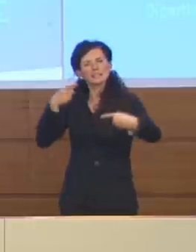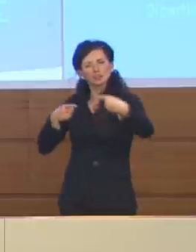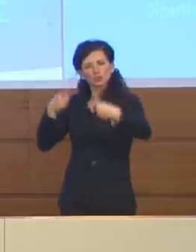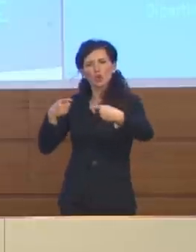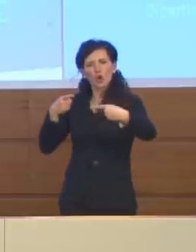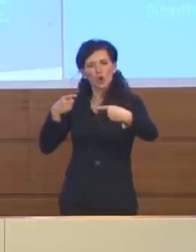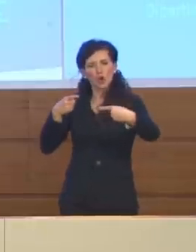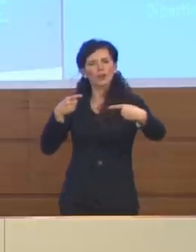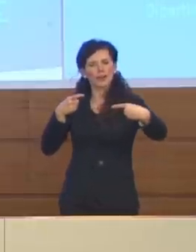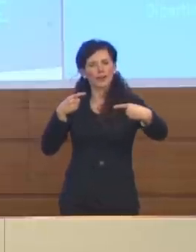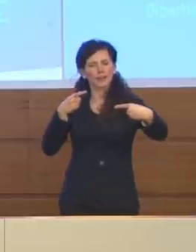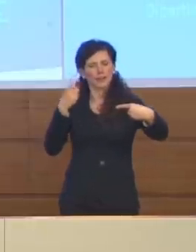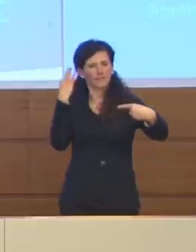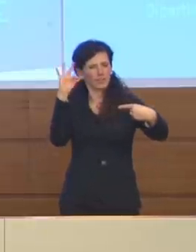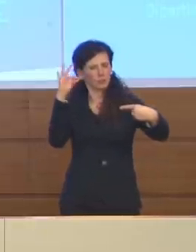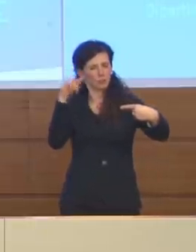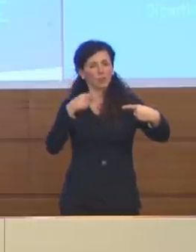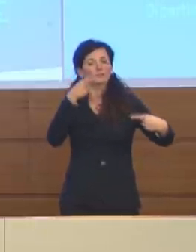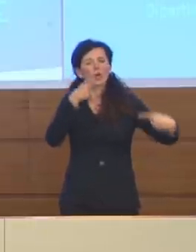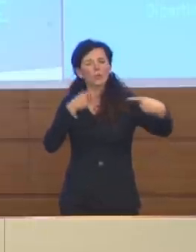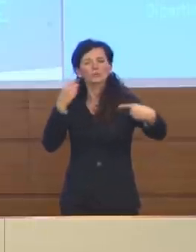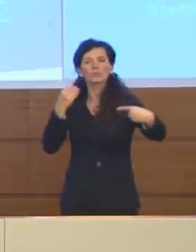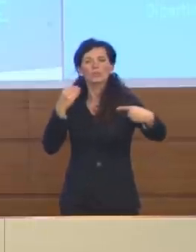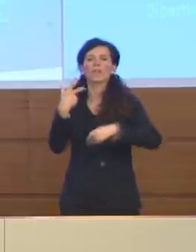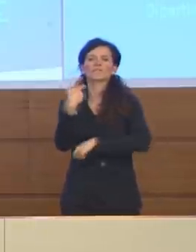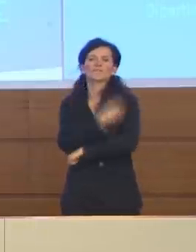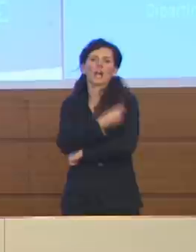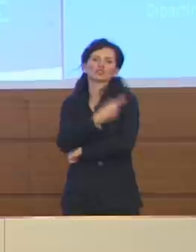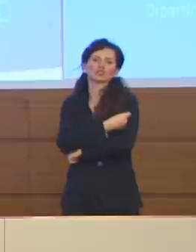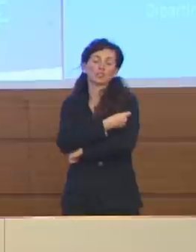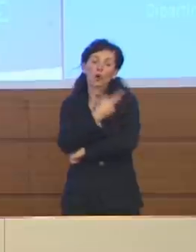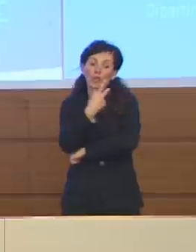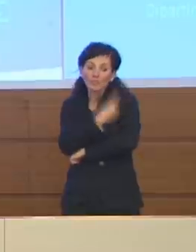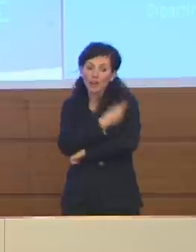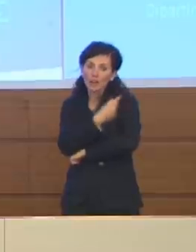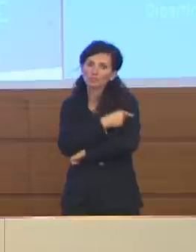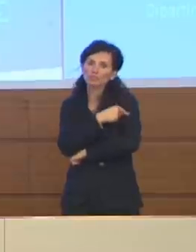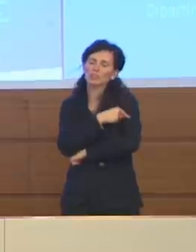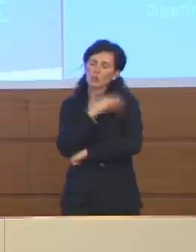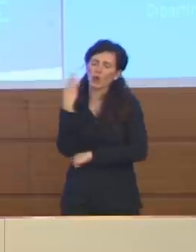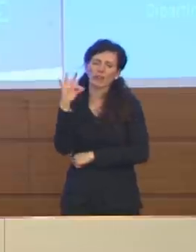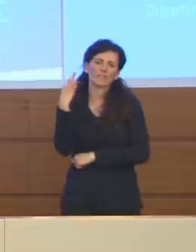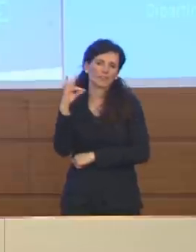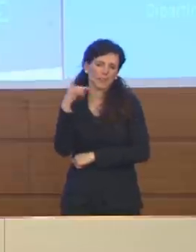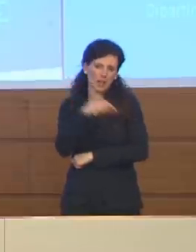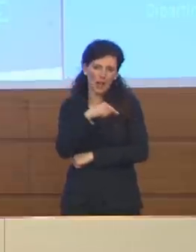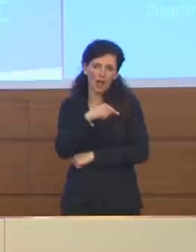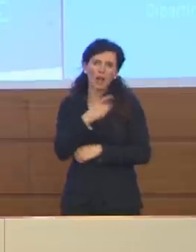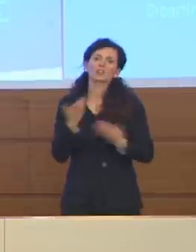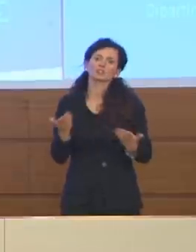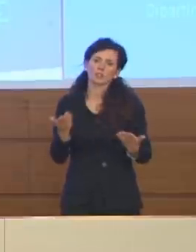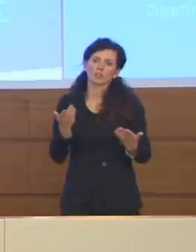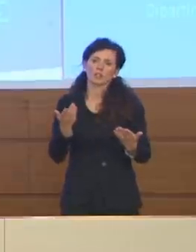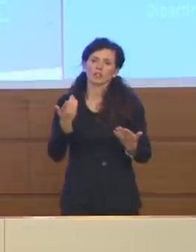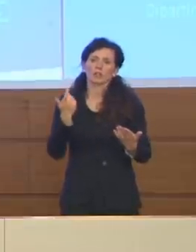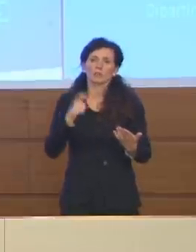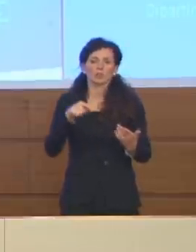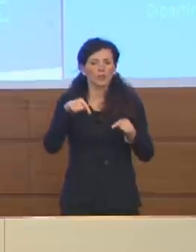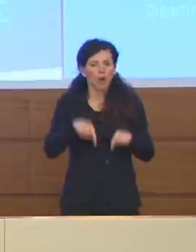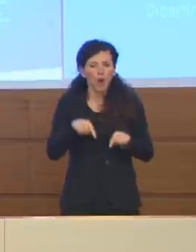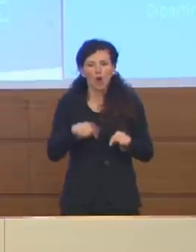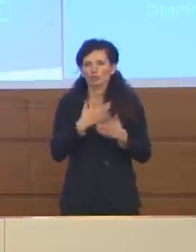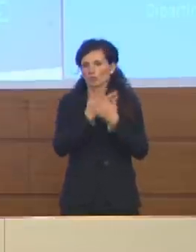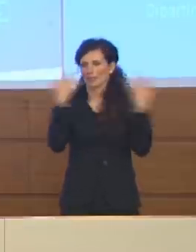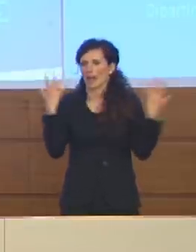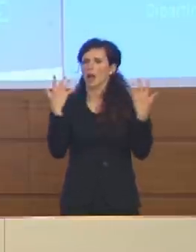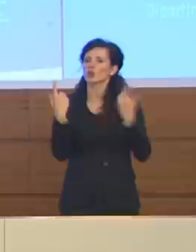di un vaccino efficace perché oggi sostanzialmente abbiamo evidenza